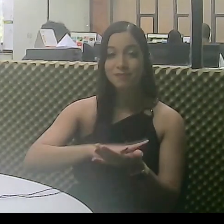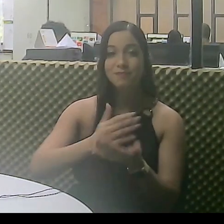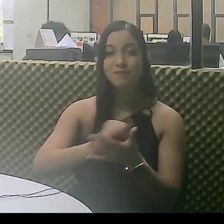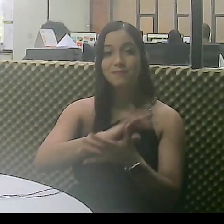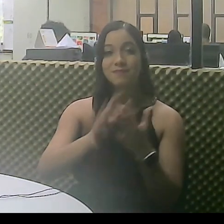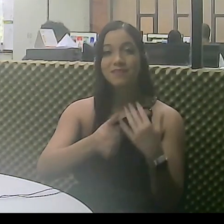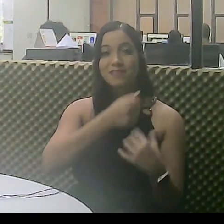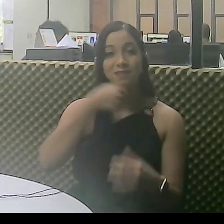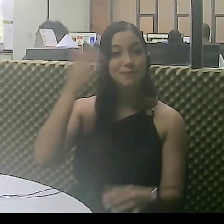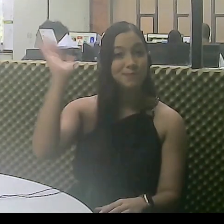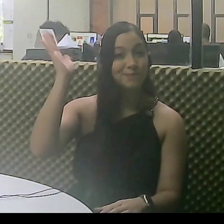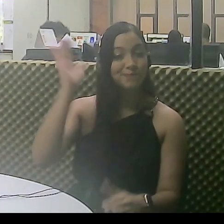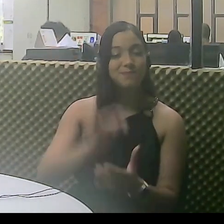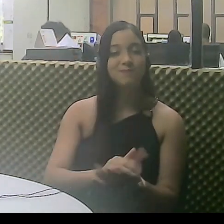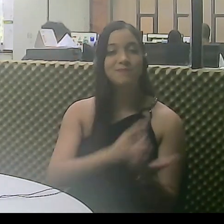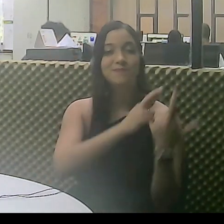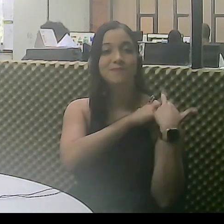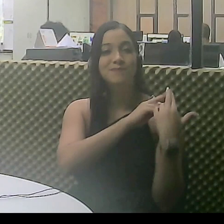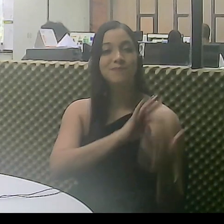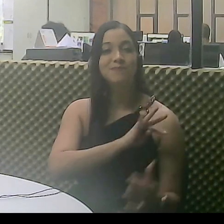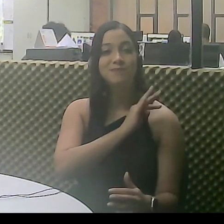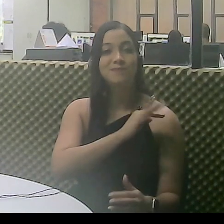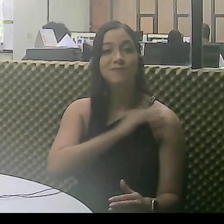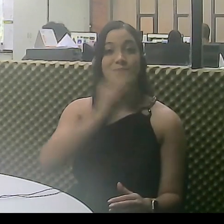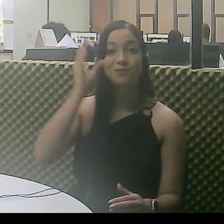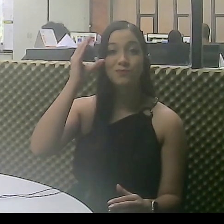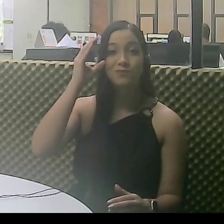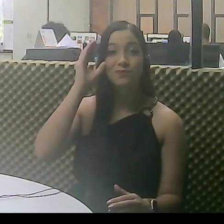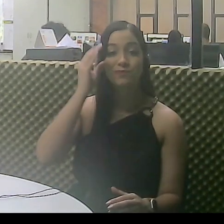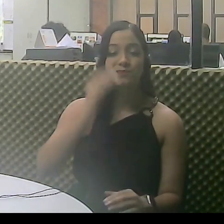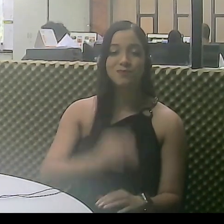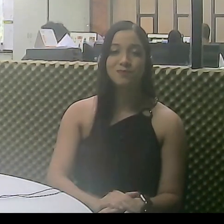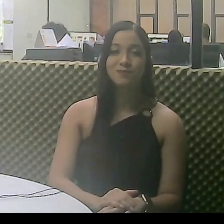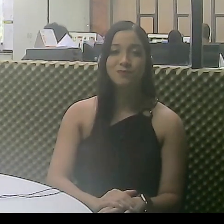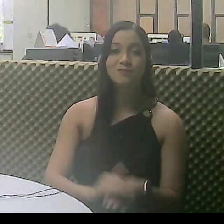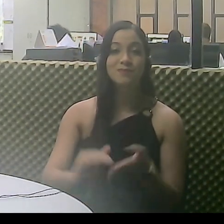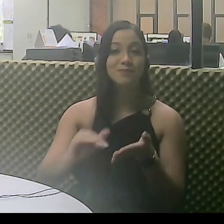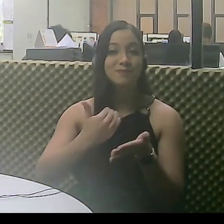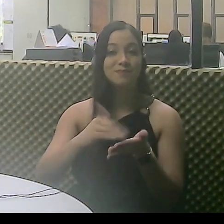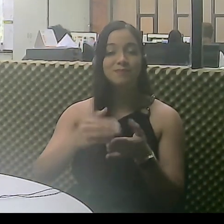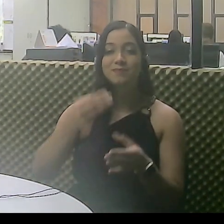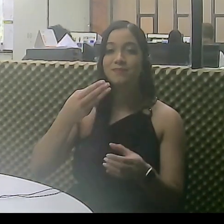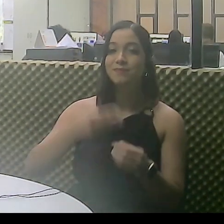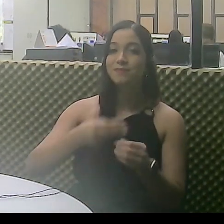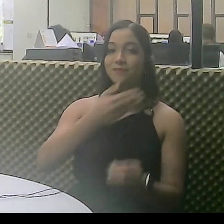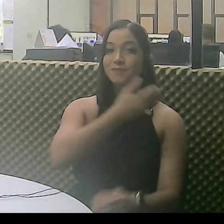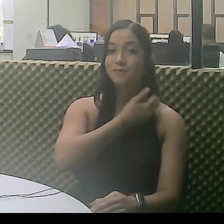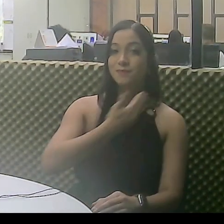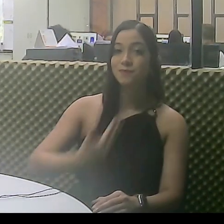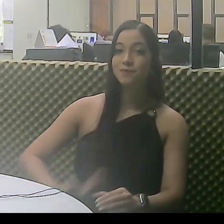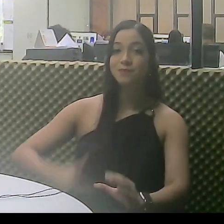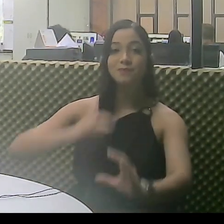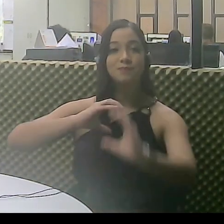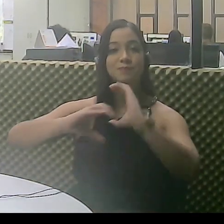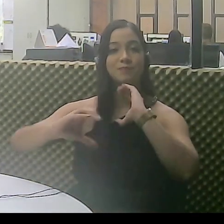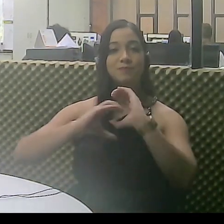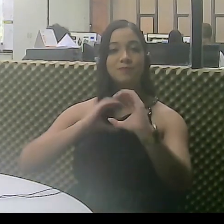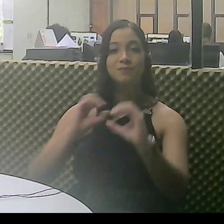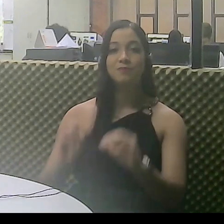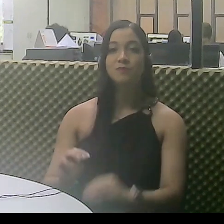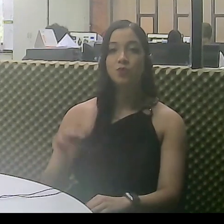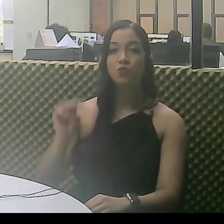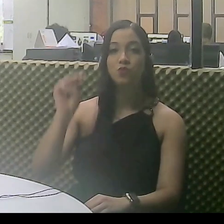Tradução em Libras, Amanda Valentim. Responsável técnico, Cristiano Silva. Secretário Municipal de